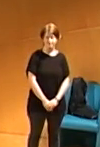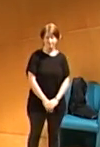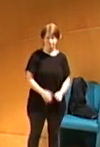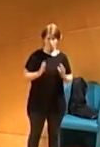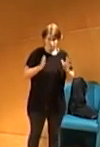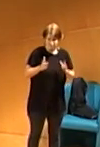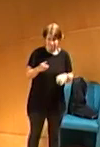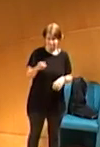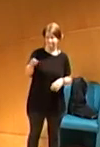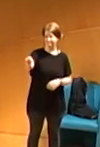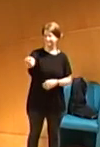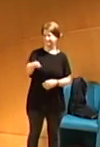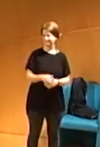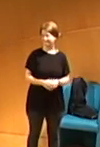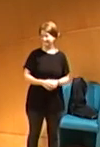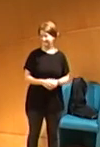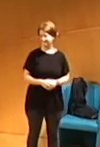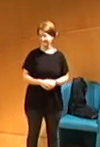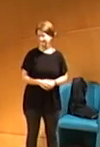Poser, hein. Oui.